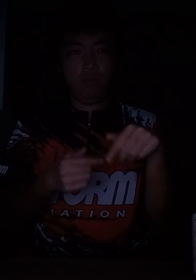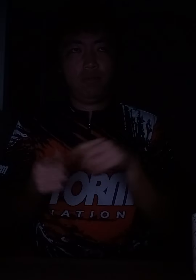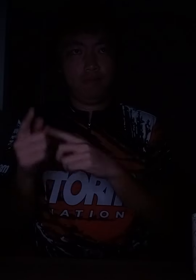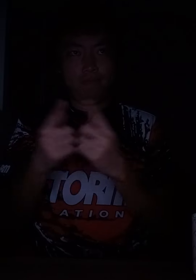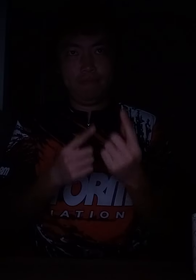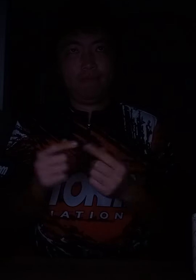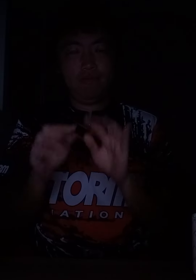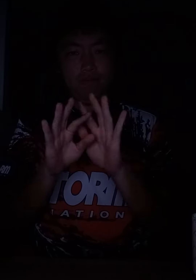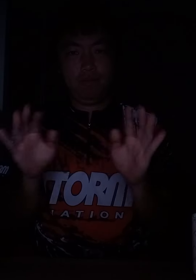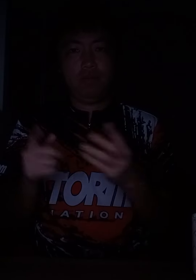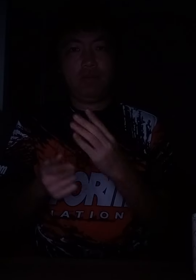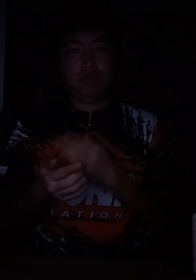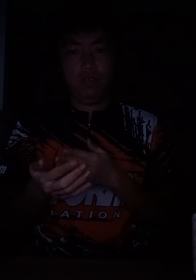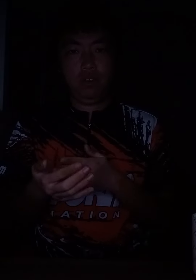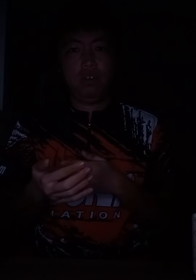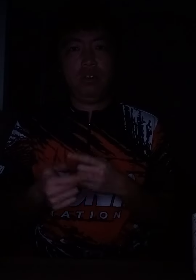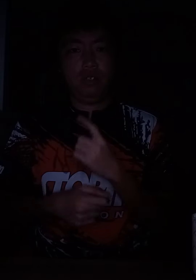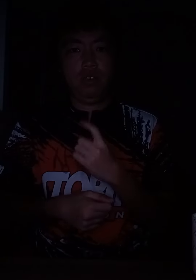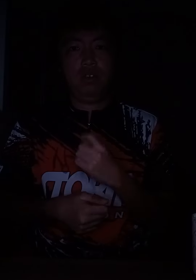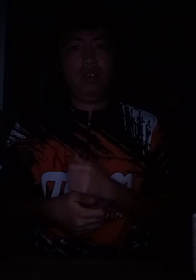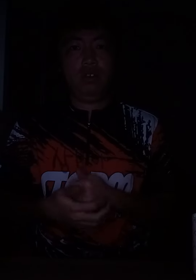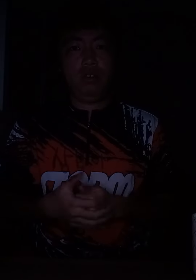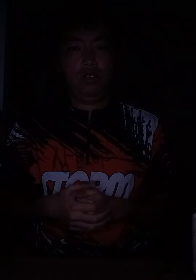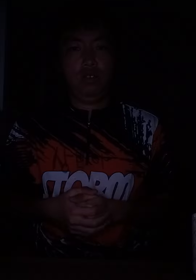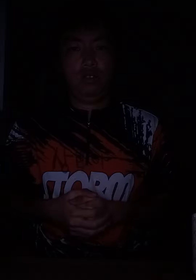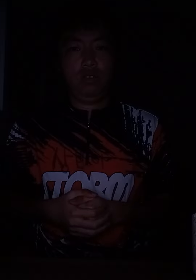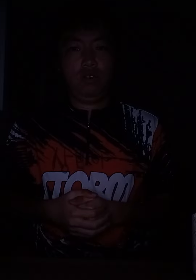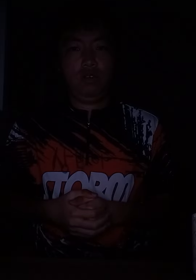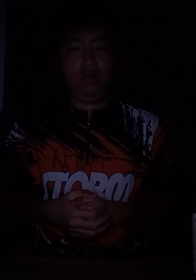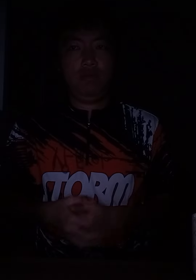나설 예정입니다. 연합뉴스TV 이재욱입니다.